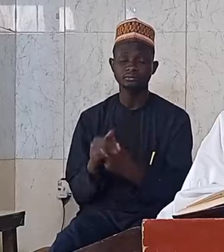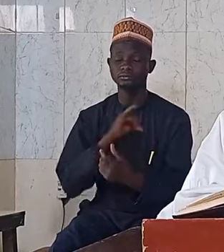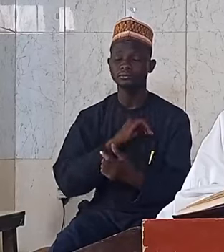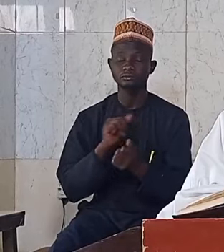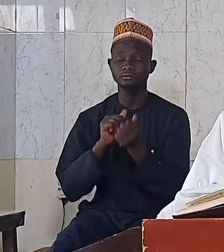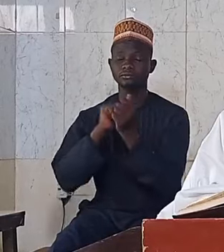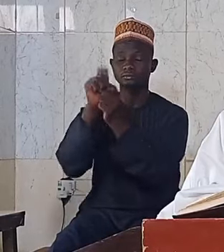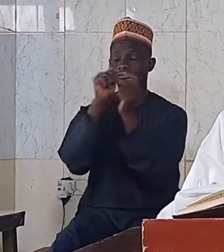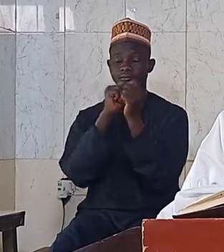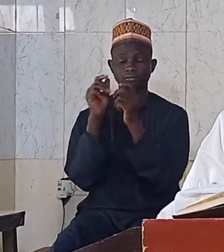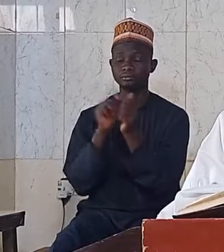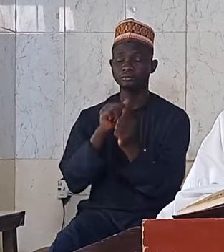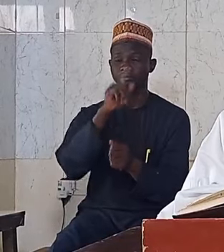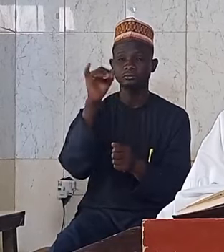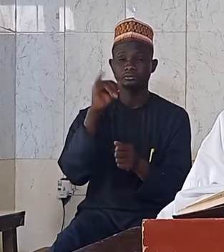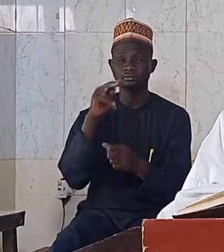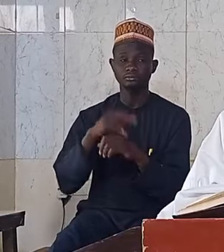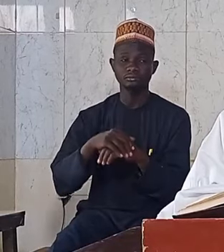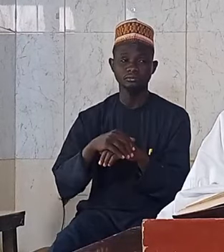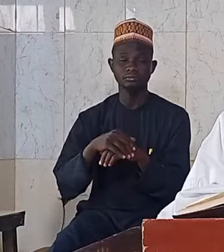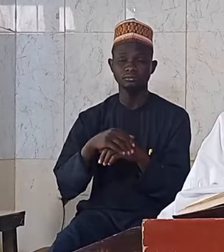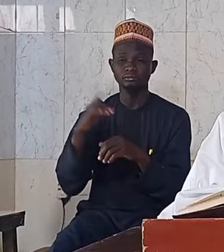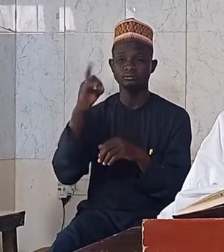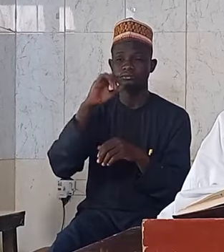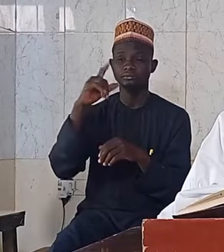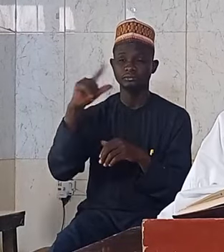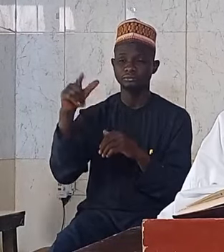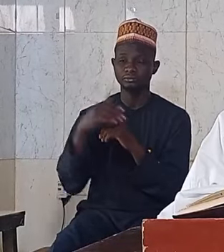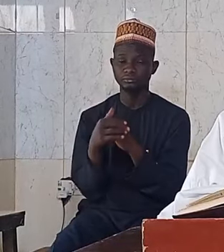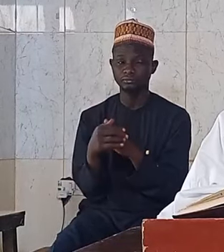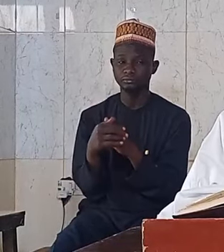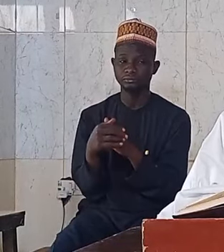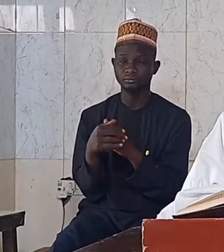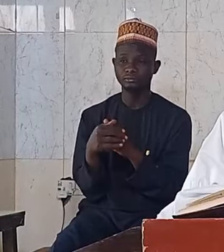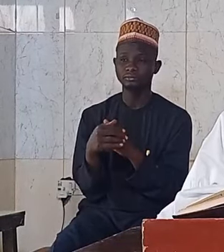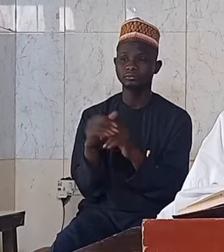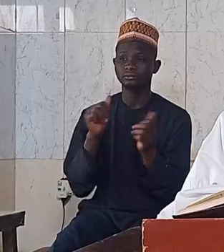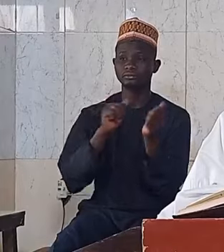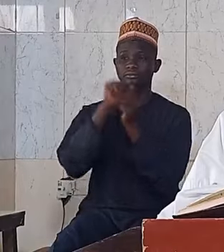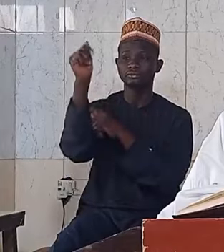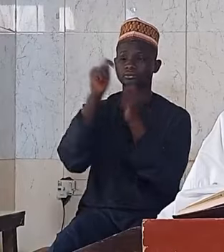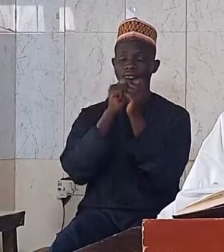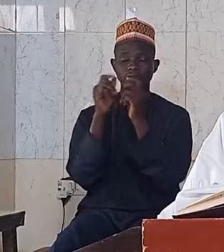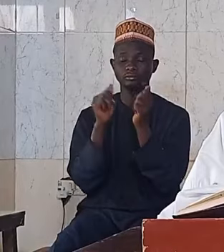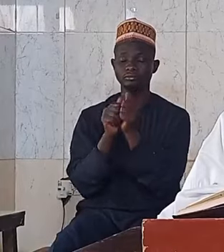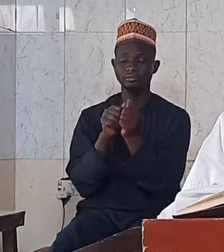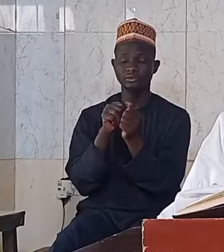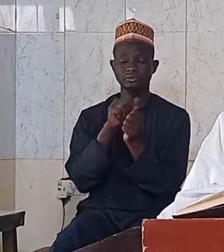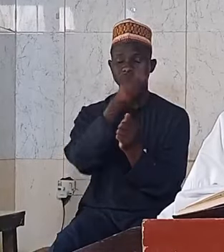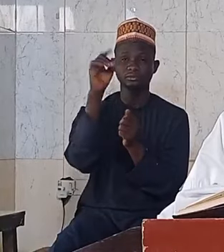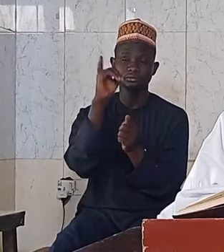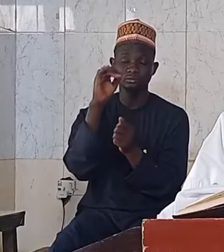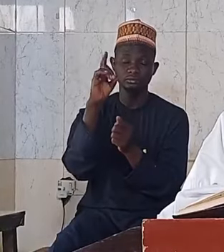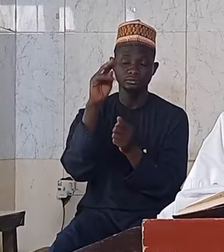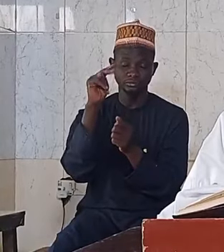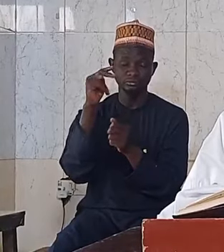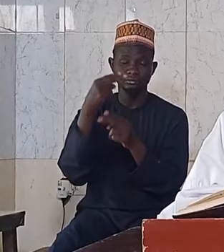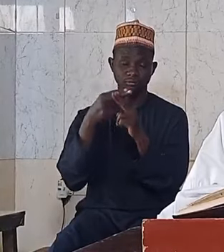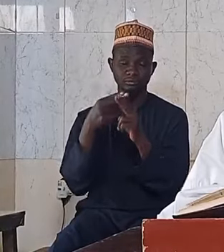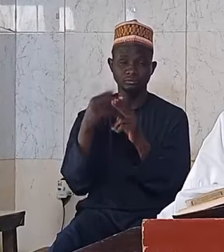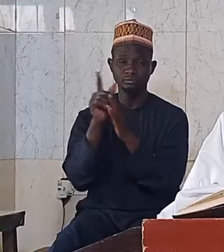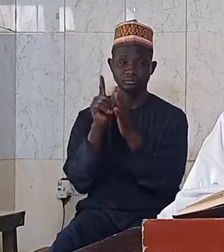bi zaidin al-fadili marartu bi zaidin al-fadili idan misalan